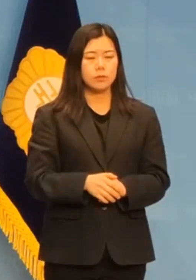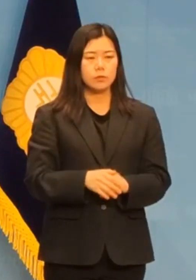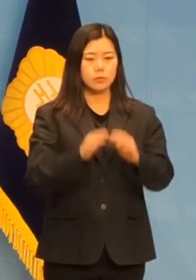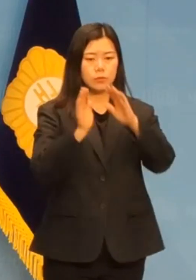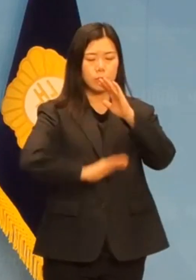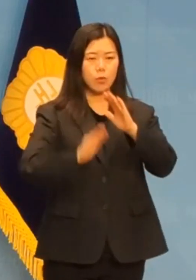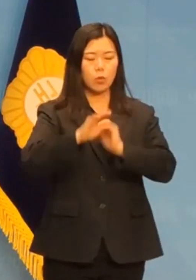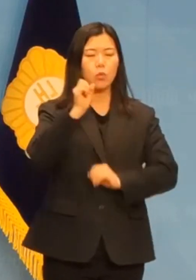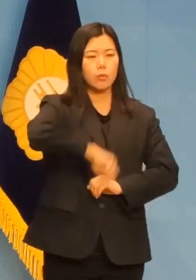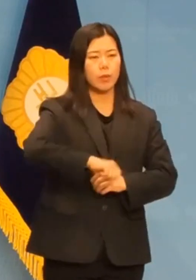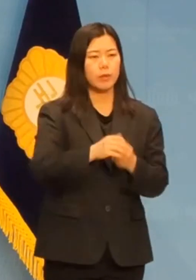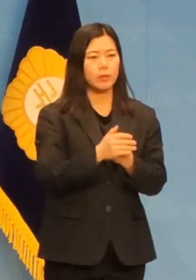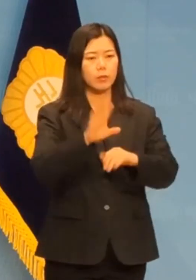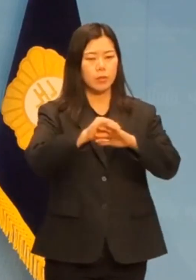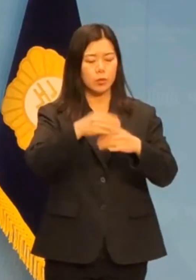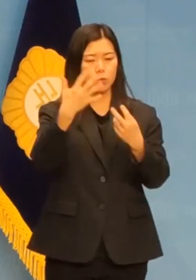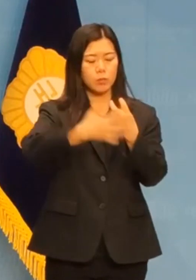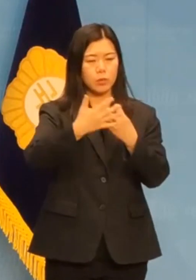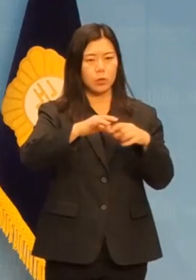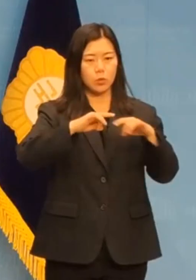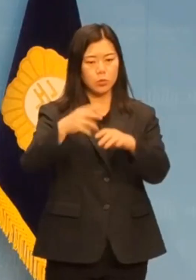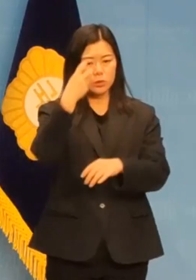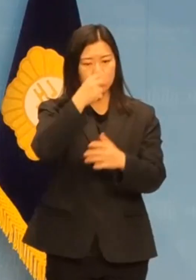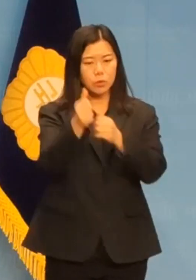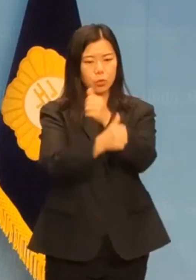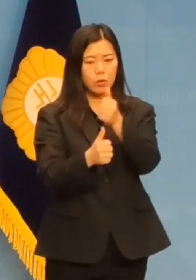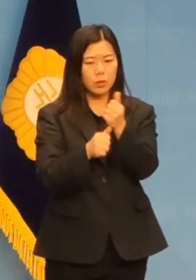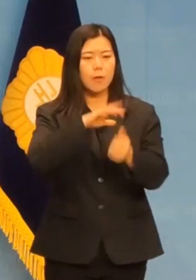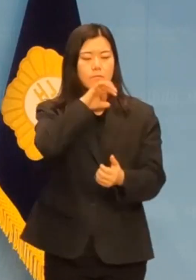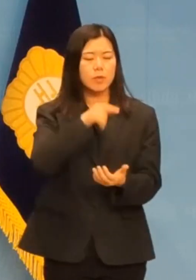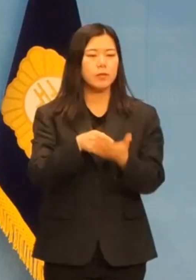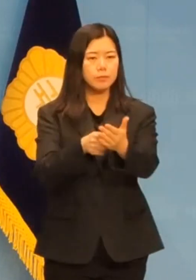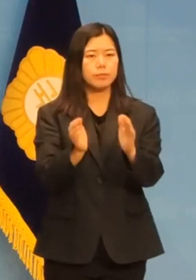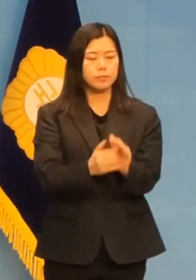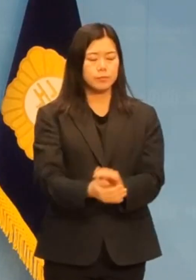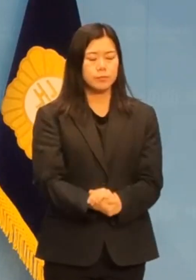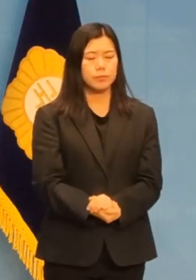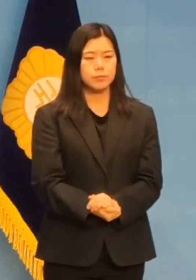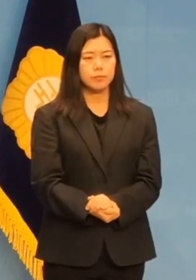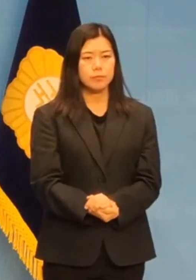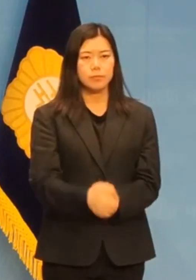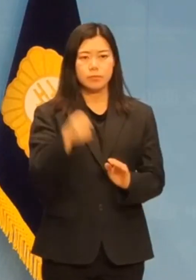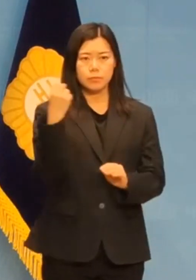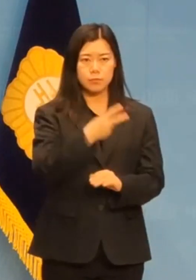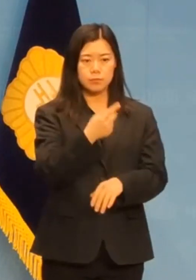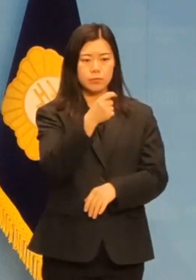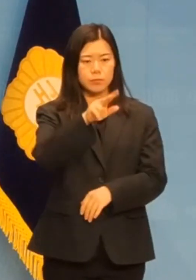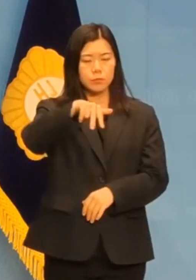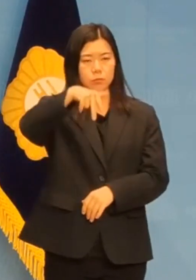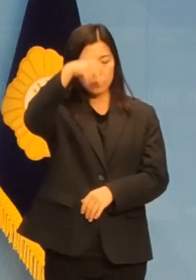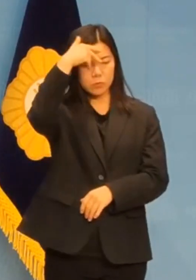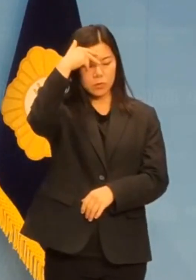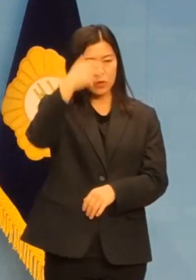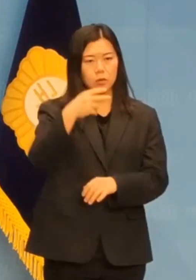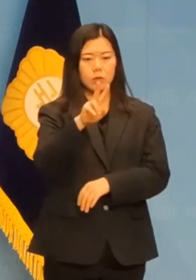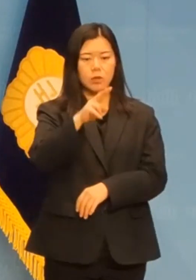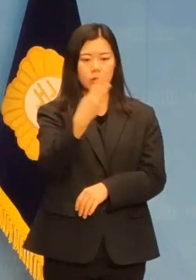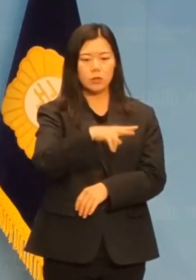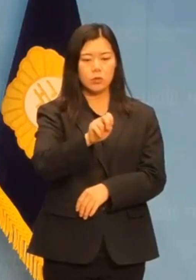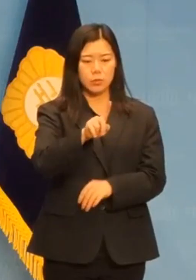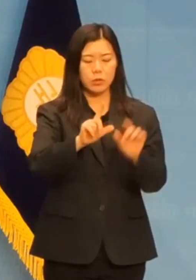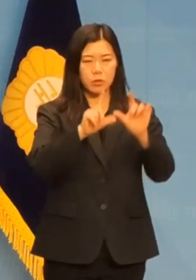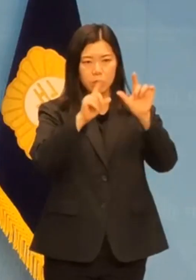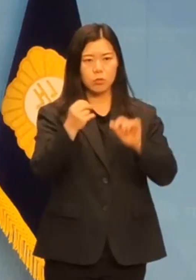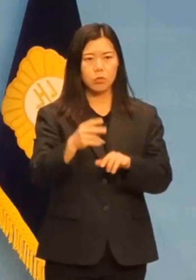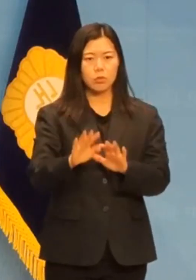공정 위반으로 방송미디어통신심의위원회 민원을 신청했습니다. 또한 TV조선이